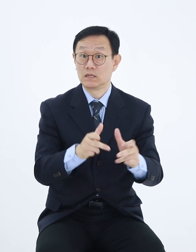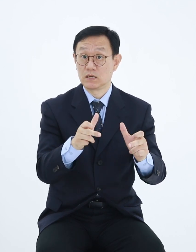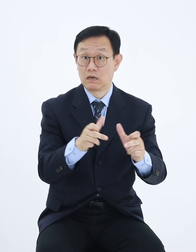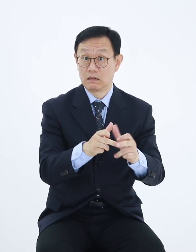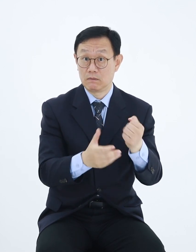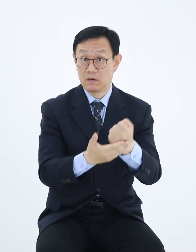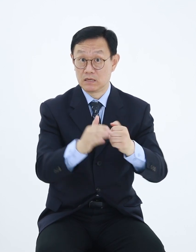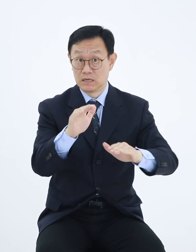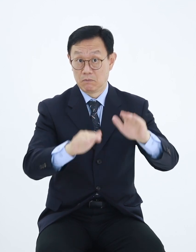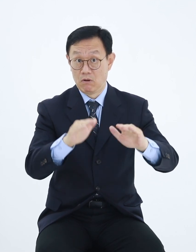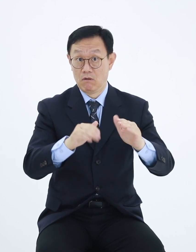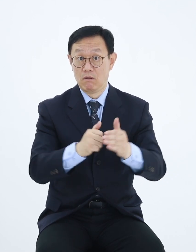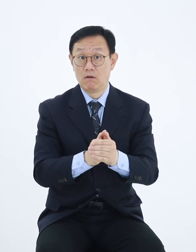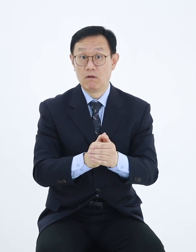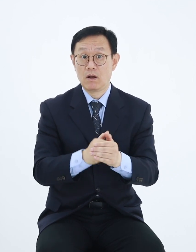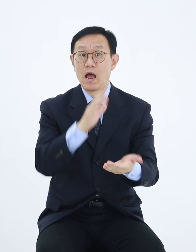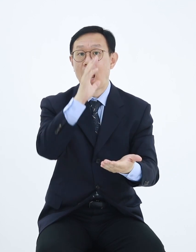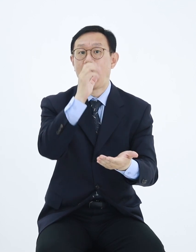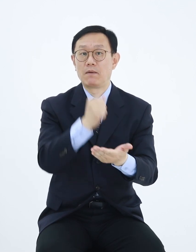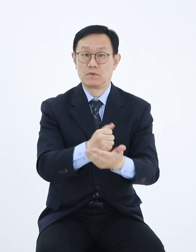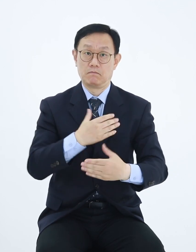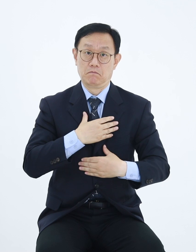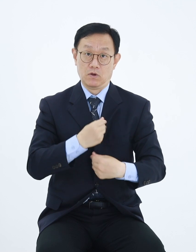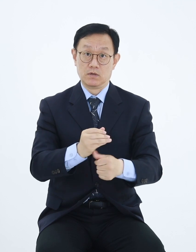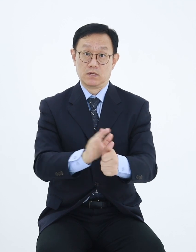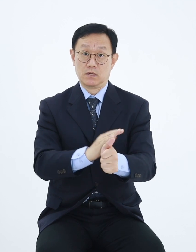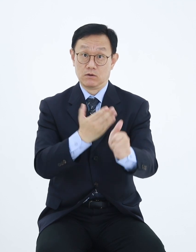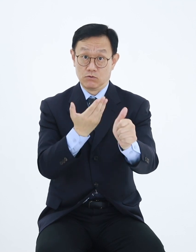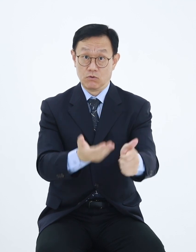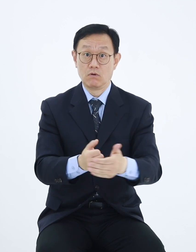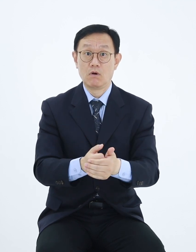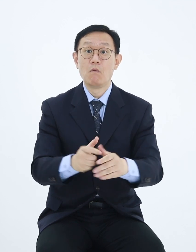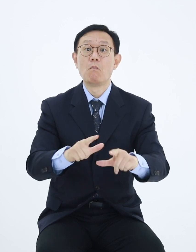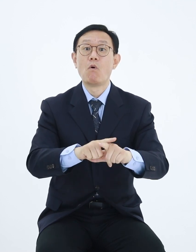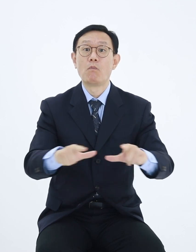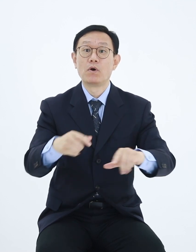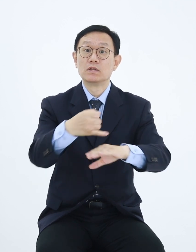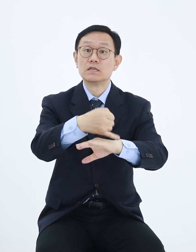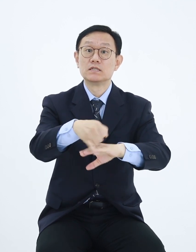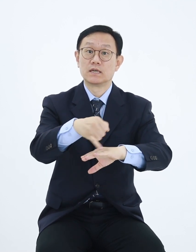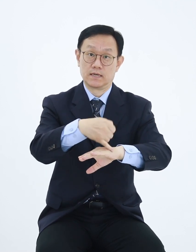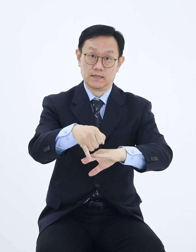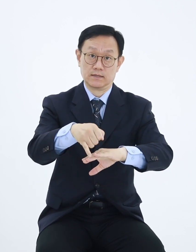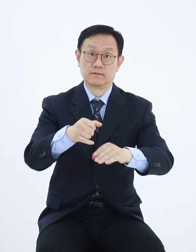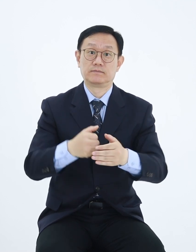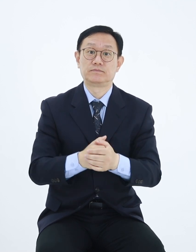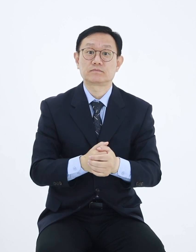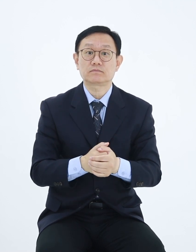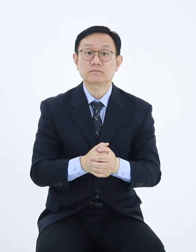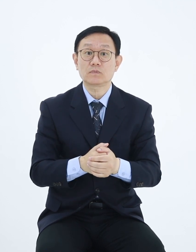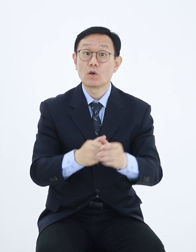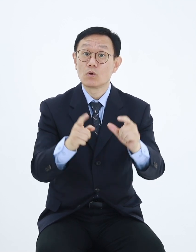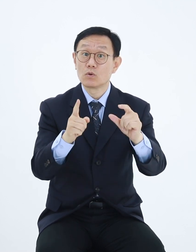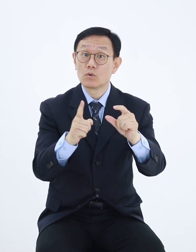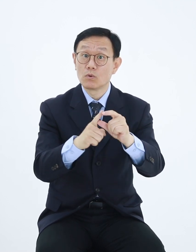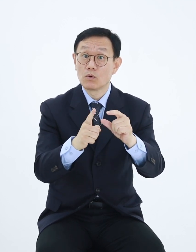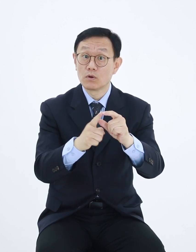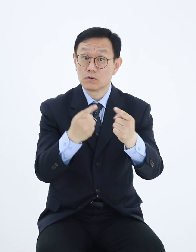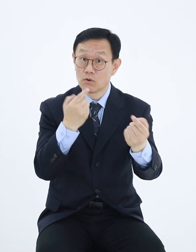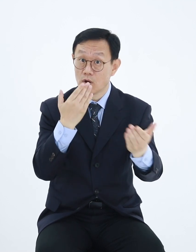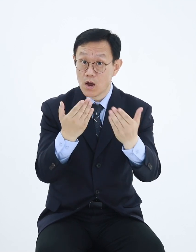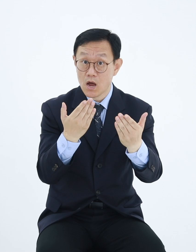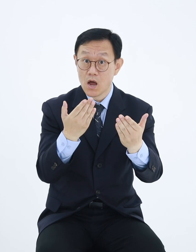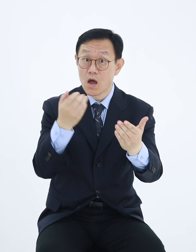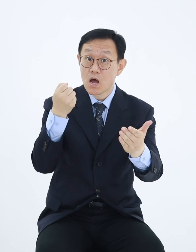인한 차별, 합리적인 편의 제공, 보편적인 디자인이 그것입니다. 용어를 정확하게